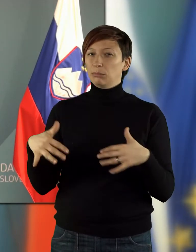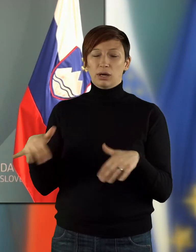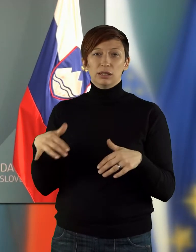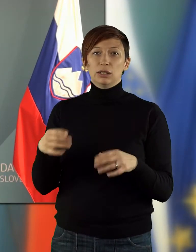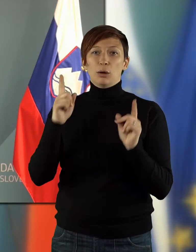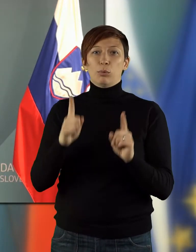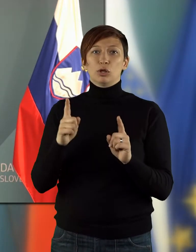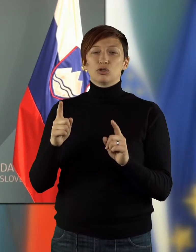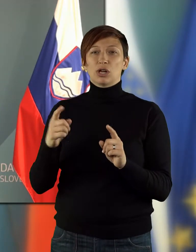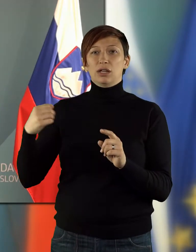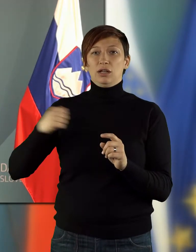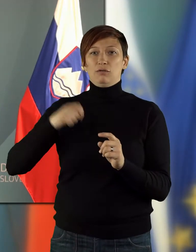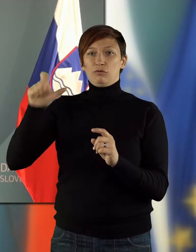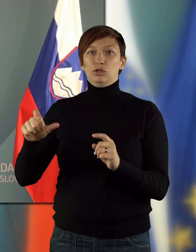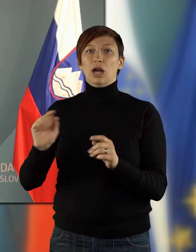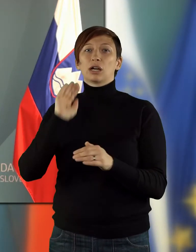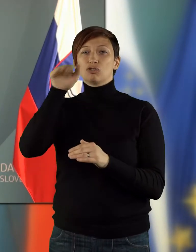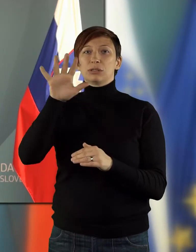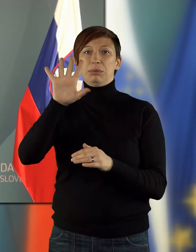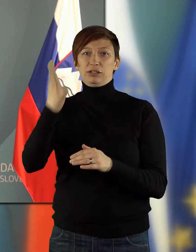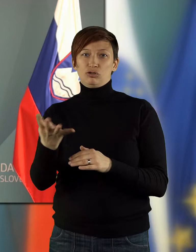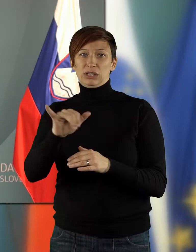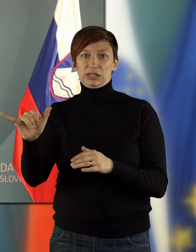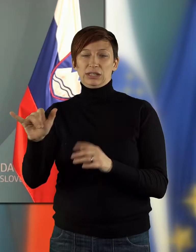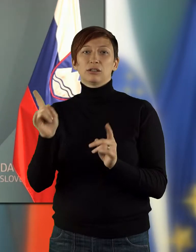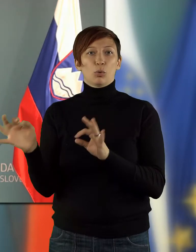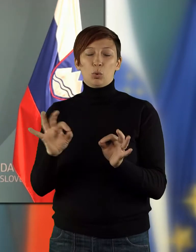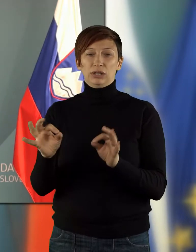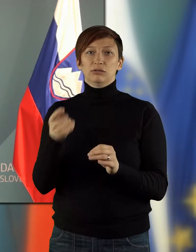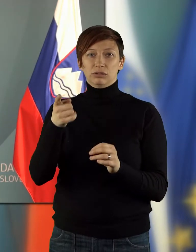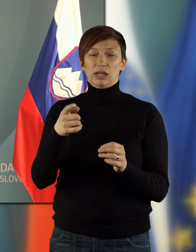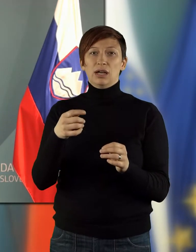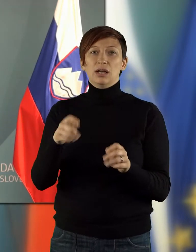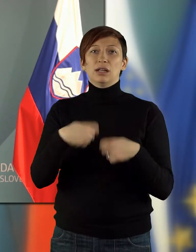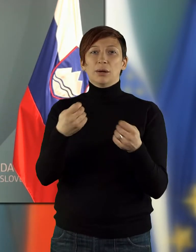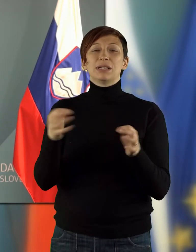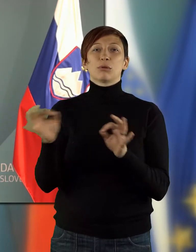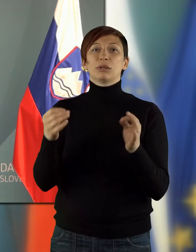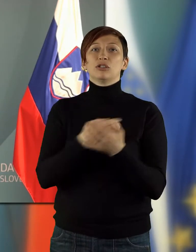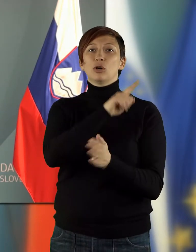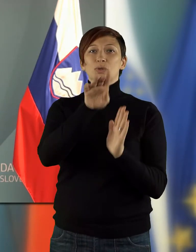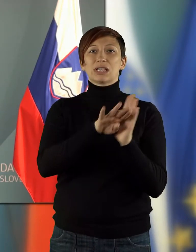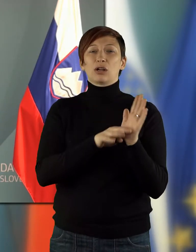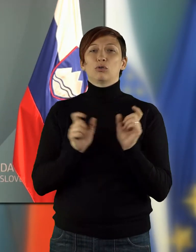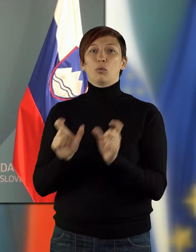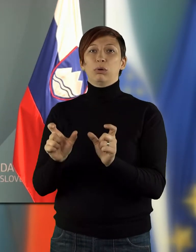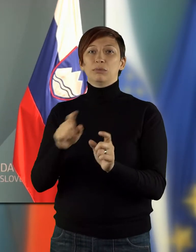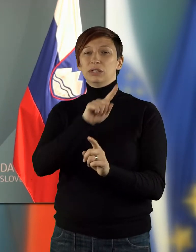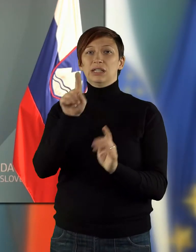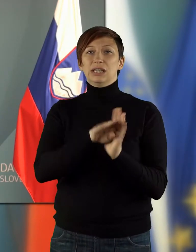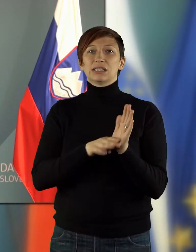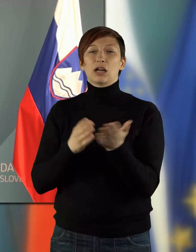da je nujno potrebno urediti tudi položaj vojaka po 45. letu. V ta namen smo pripravili nov zakon o